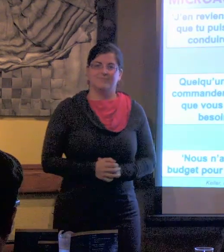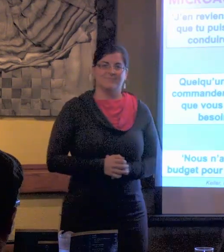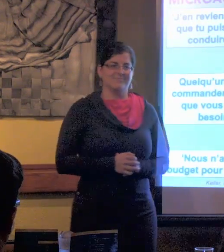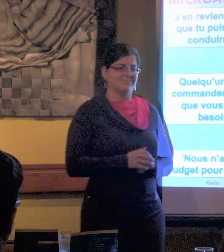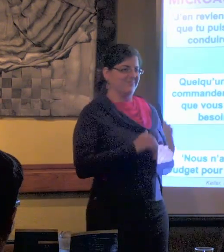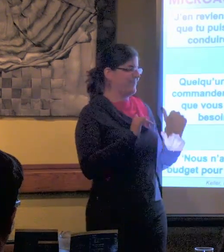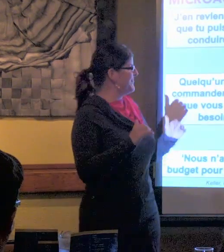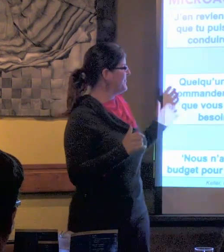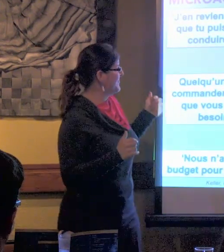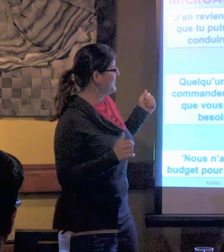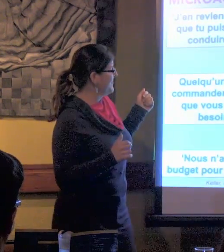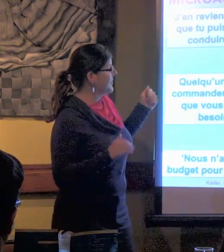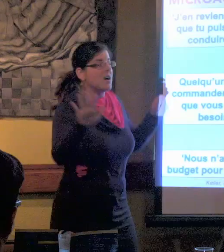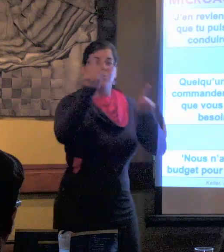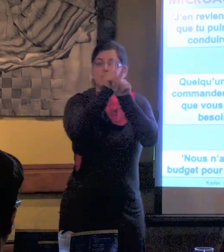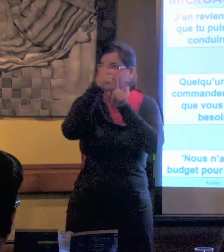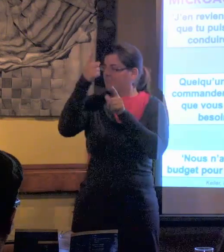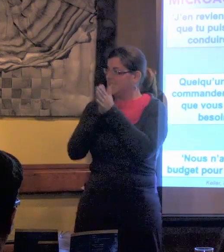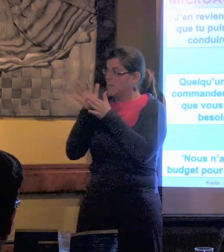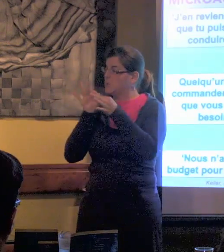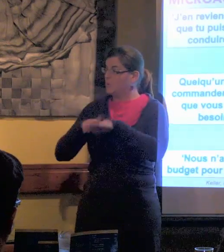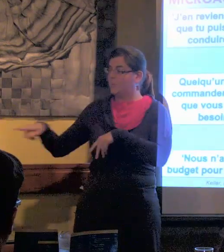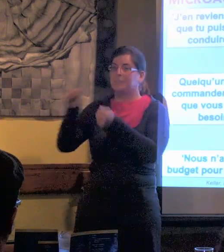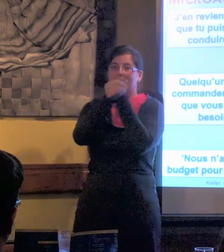réutiliser dans notre conférence sur l'autisme.